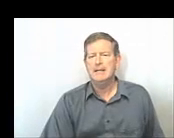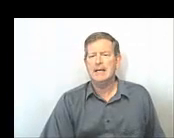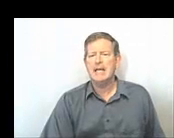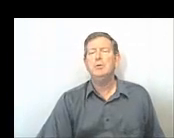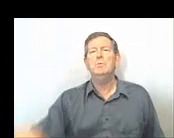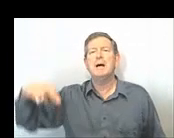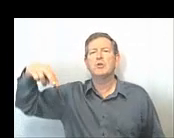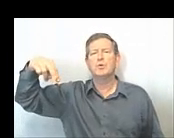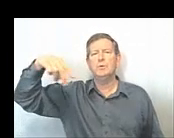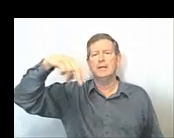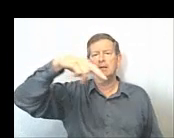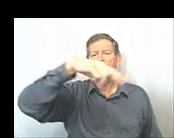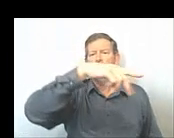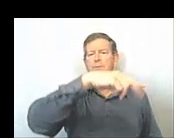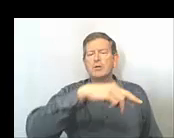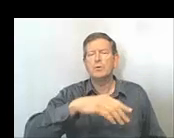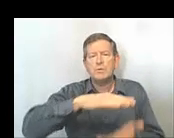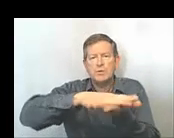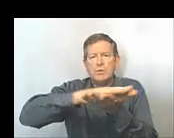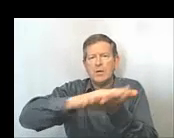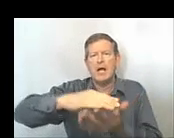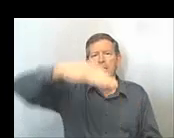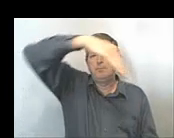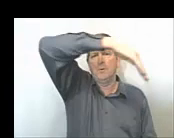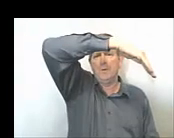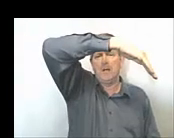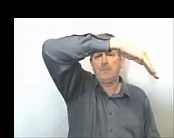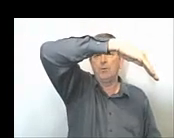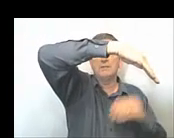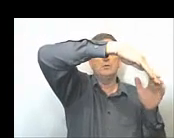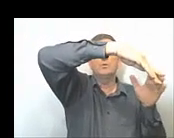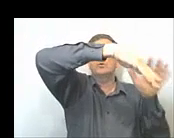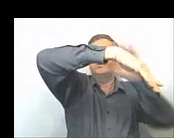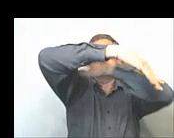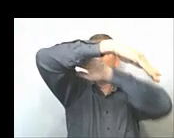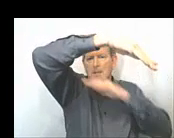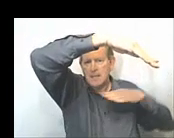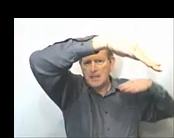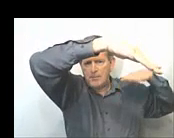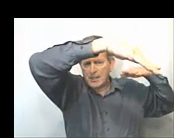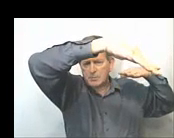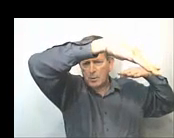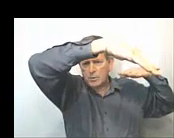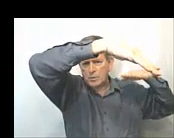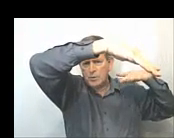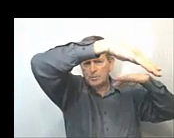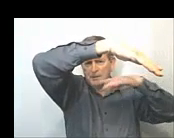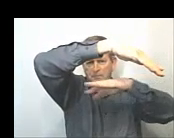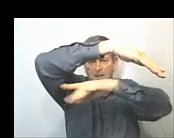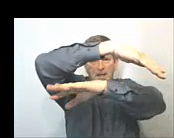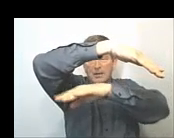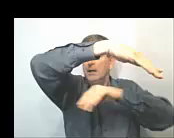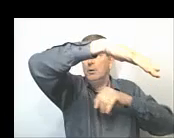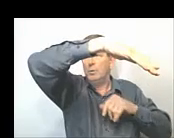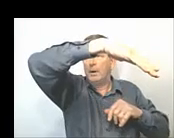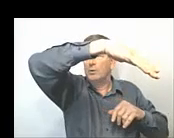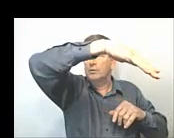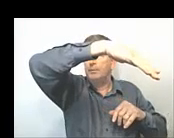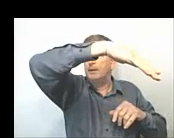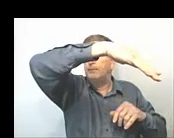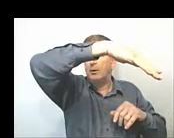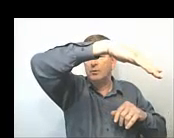femme. Et nous marchons, hein, nous marchons sur un pont. Un pont, c'est une structure qui passe par au-dessus du chemin de fer